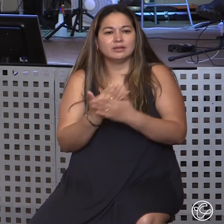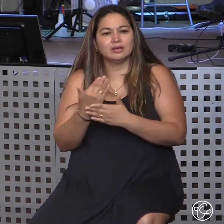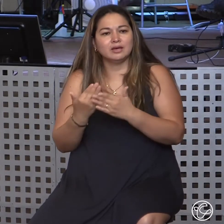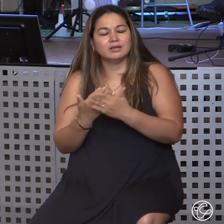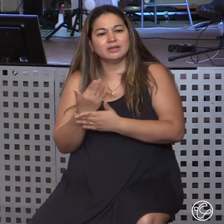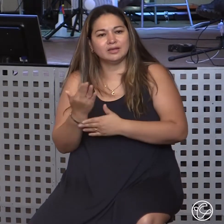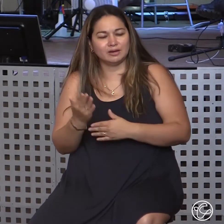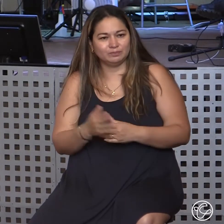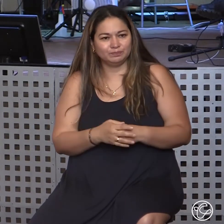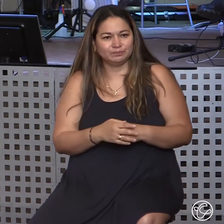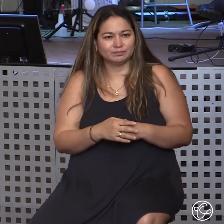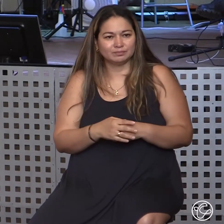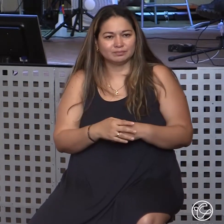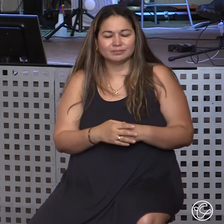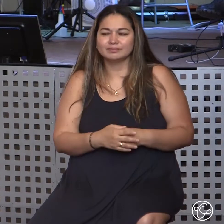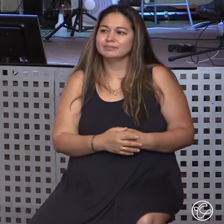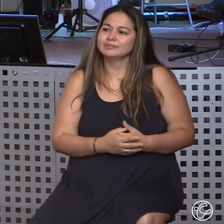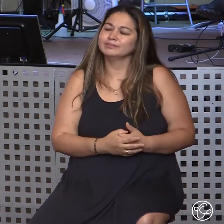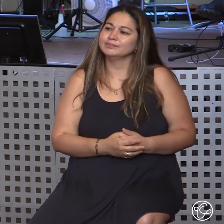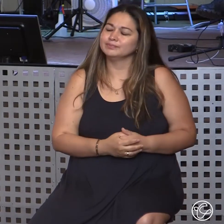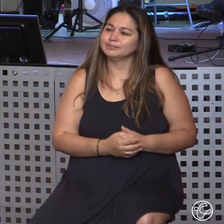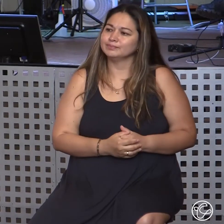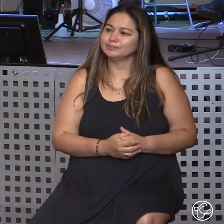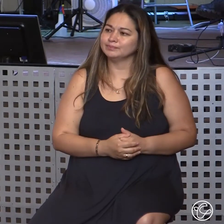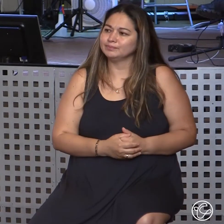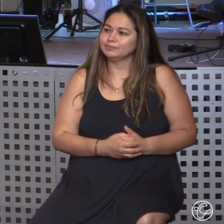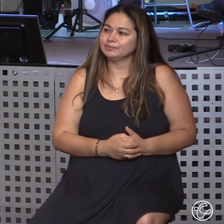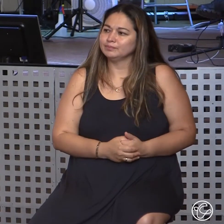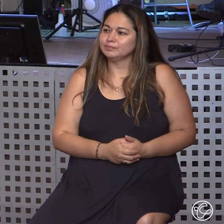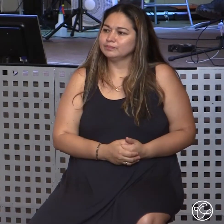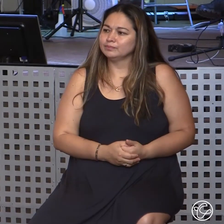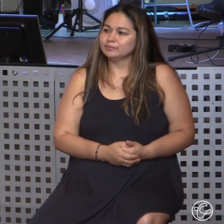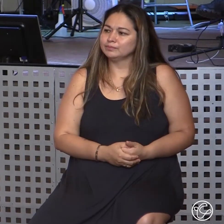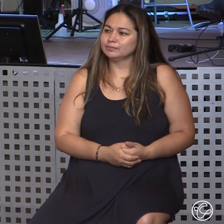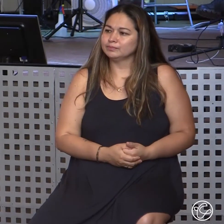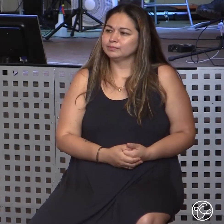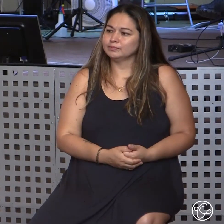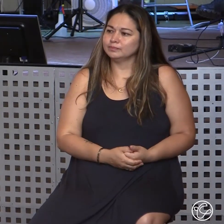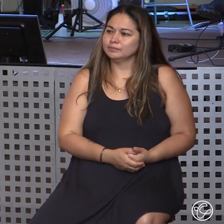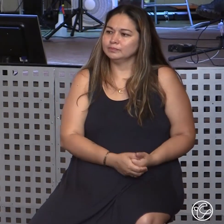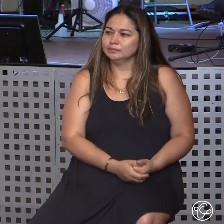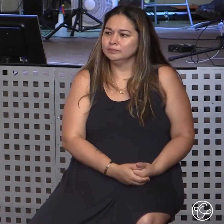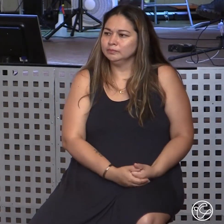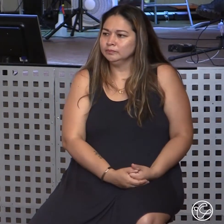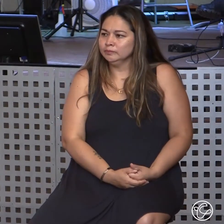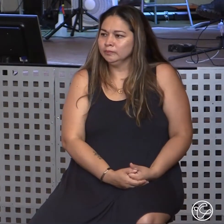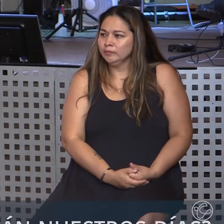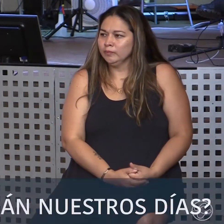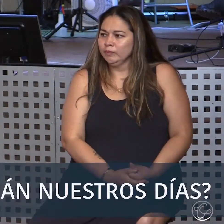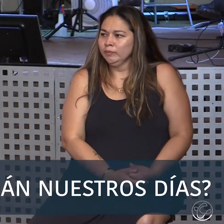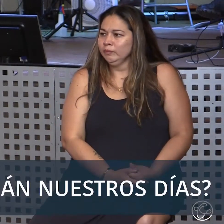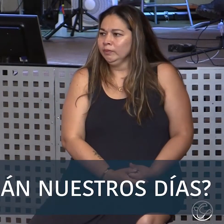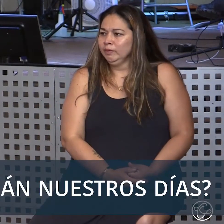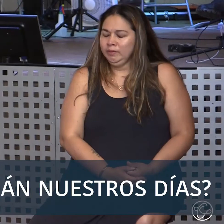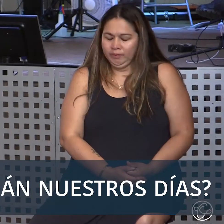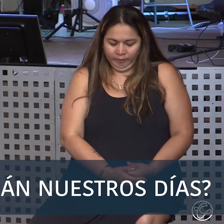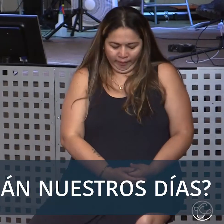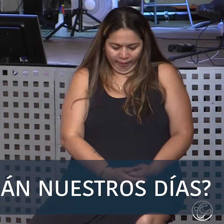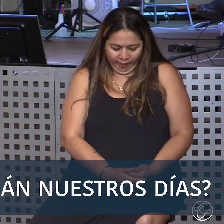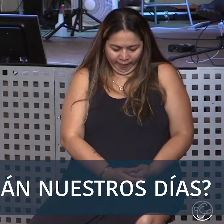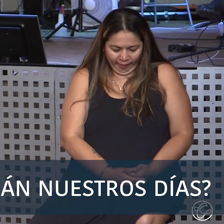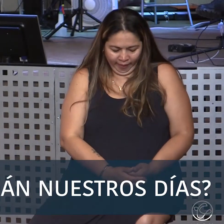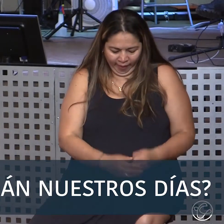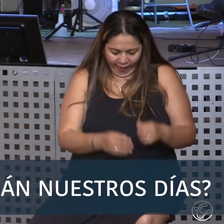la visión de Jesucristo sobre nosotros como congregación. ¿Sabéis cómo se va a sostener y cómo se va a